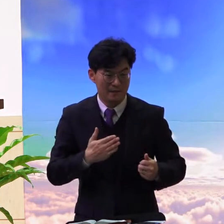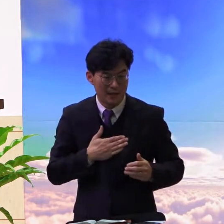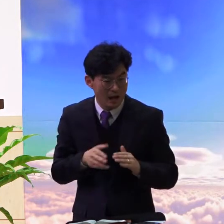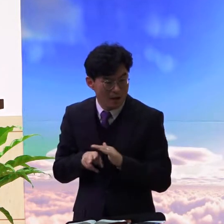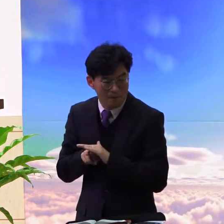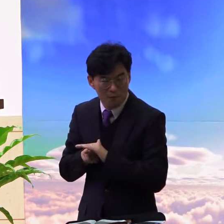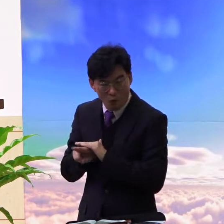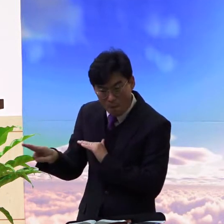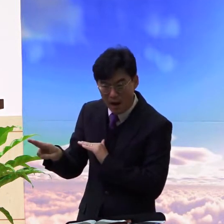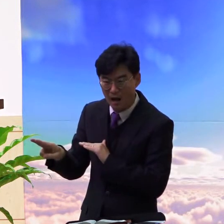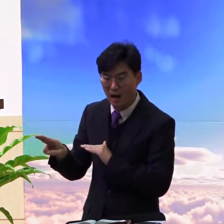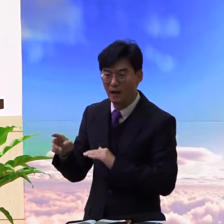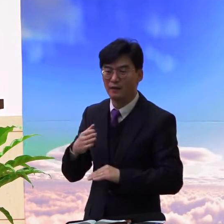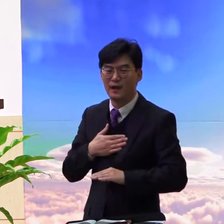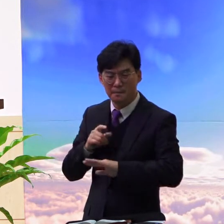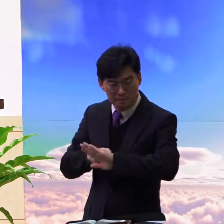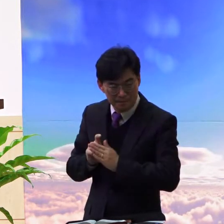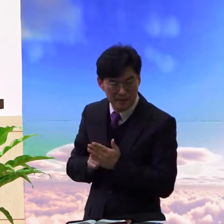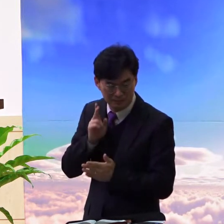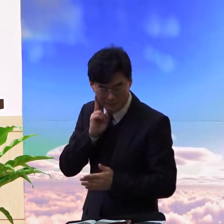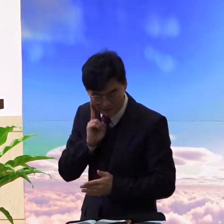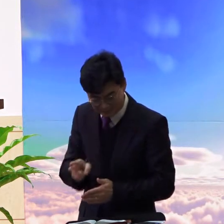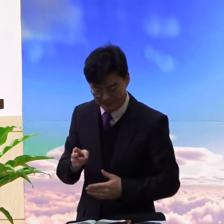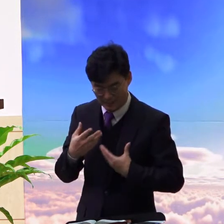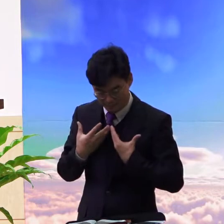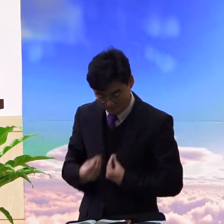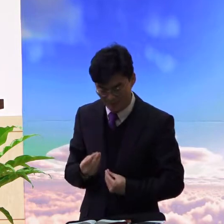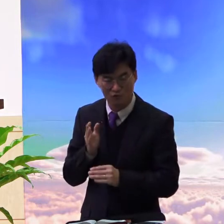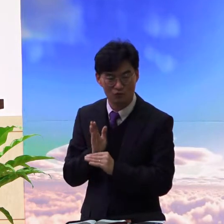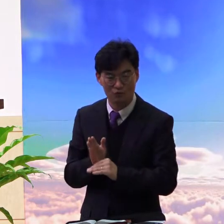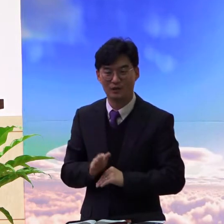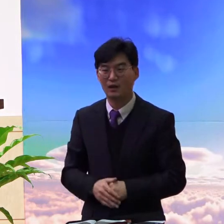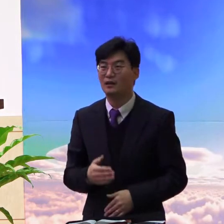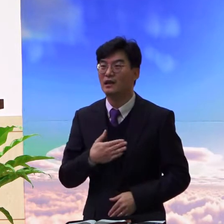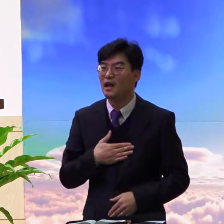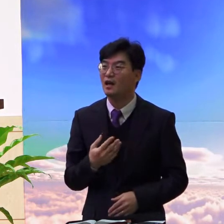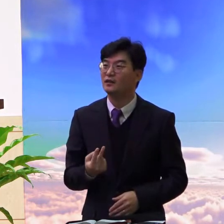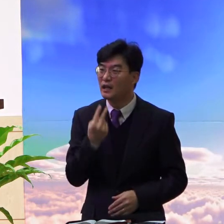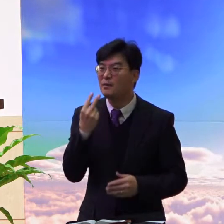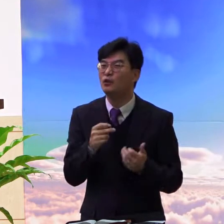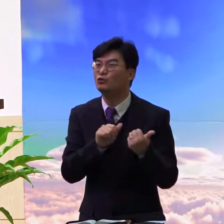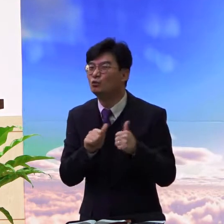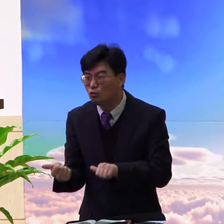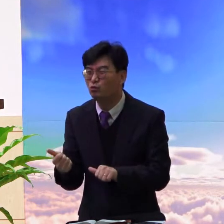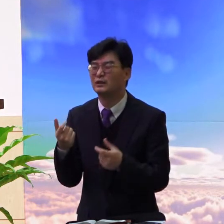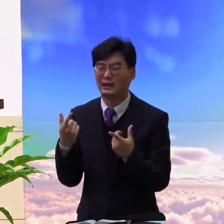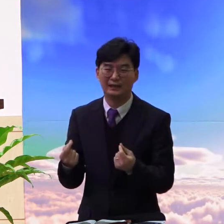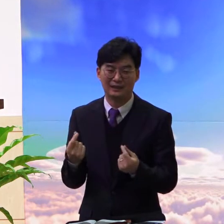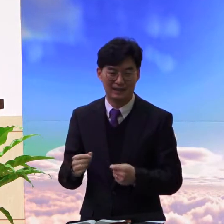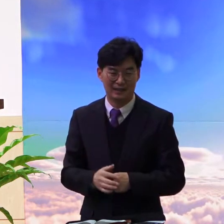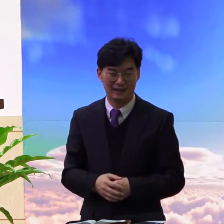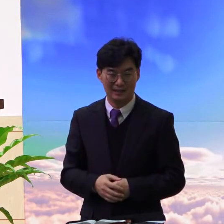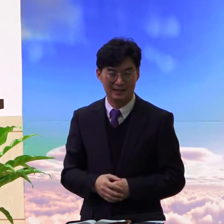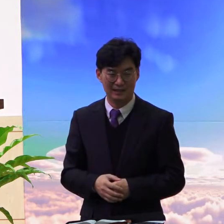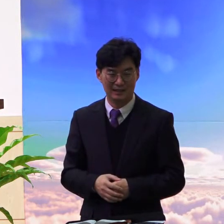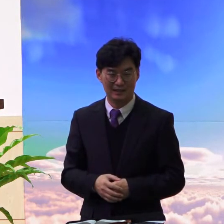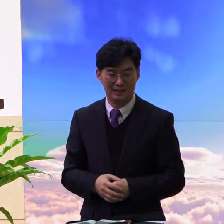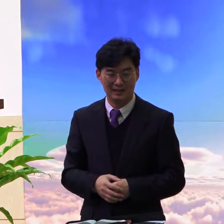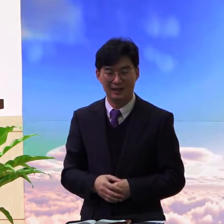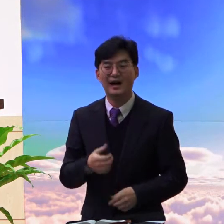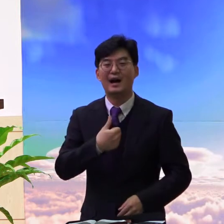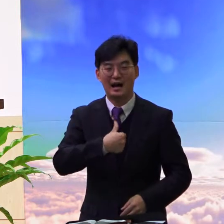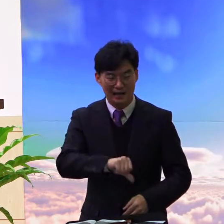것처럼 이 상황이 너무나 힘들고 내 생명이 정말 땅에 떨어진 것처럼 이미 죽은 지 오래된 것처럼 느껴지고 암흑 속에